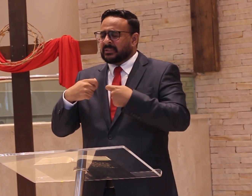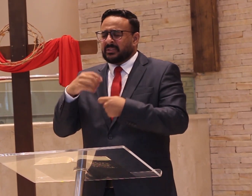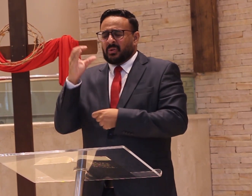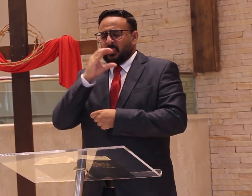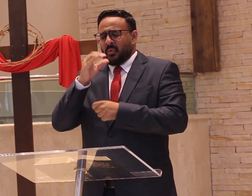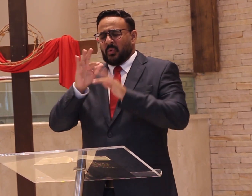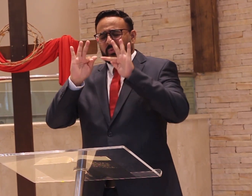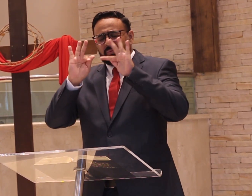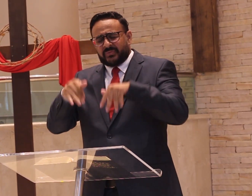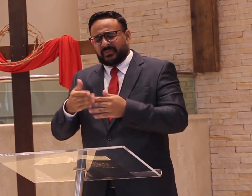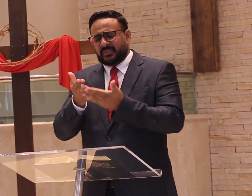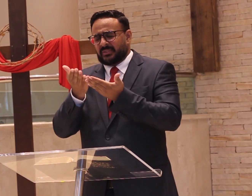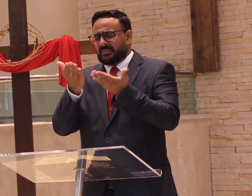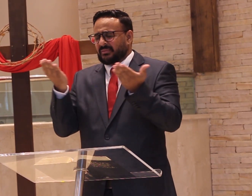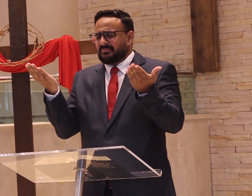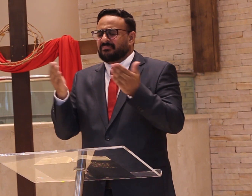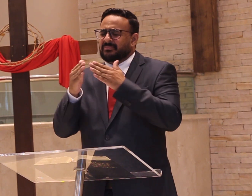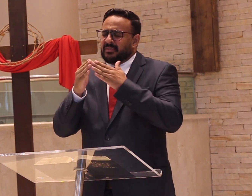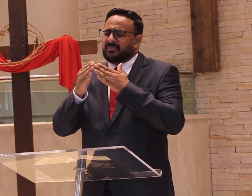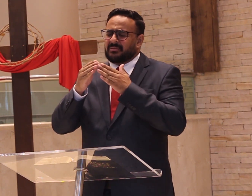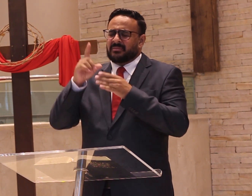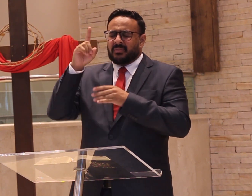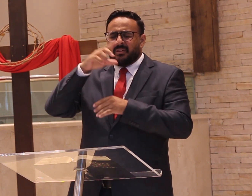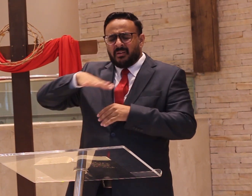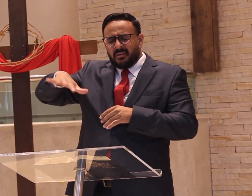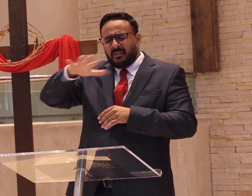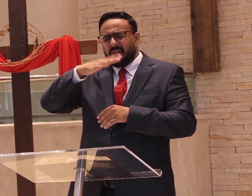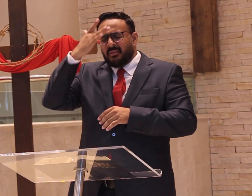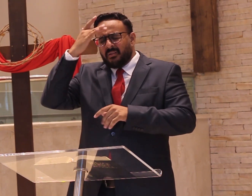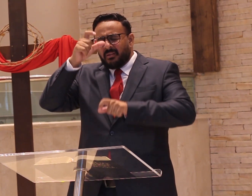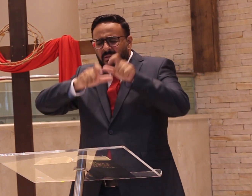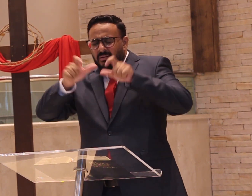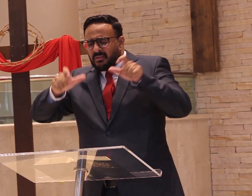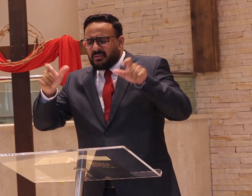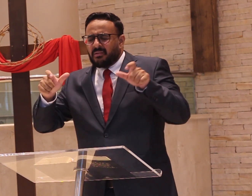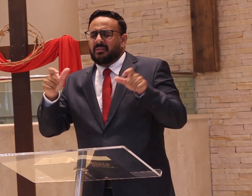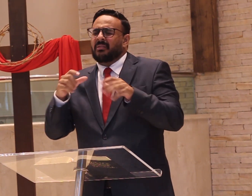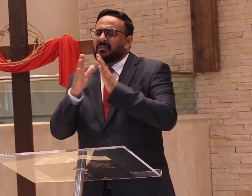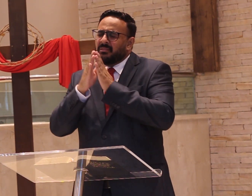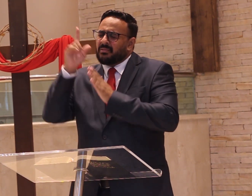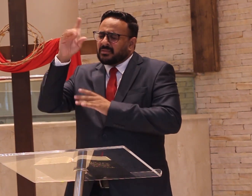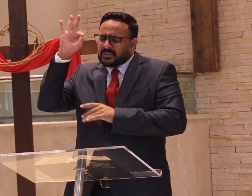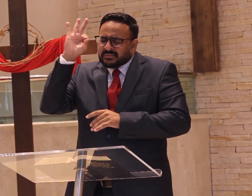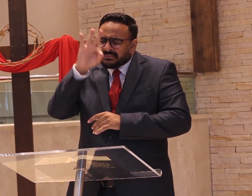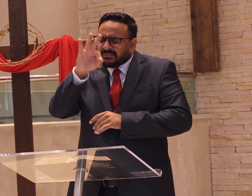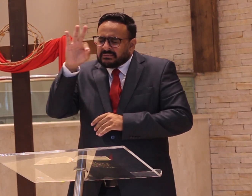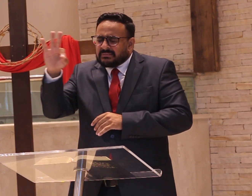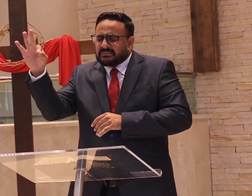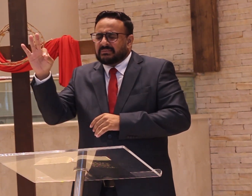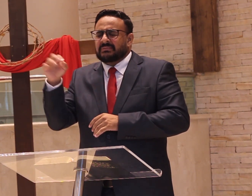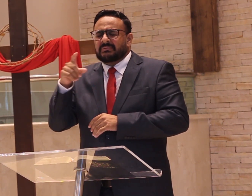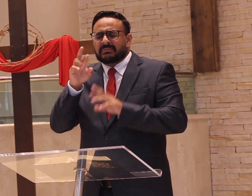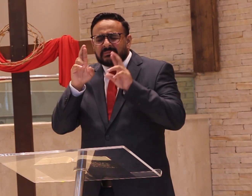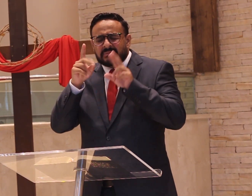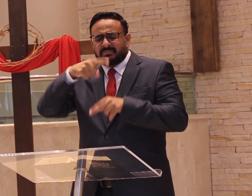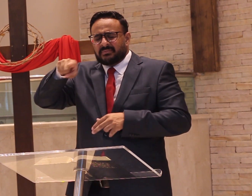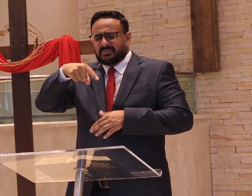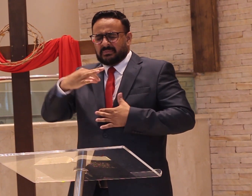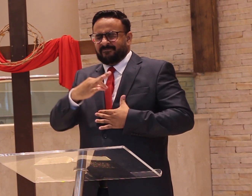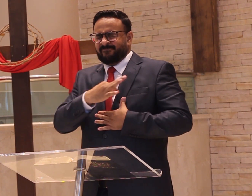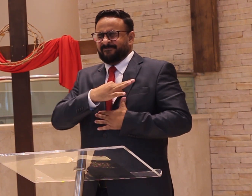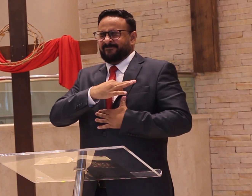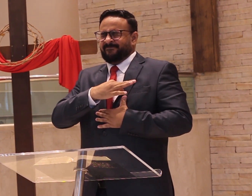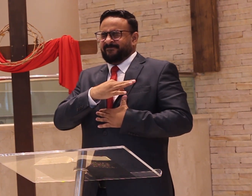está de mal a pior, com muitos problemas. Nós desejamos ver o fim dessas coisas e queremos que Jesus venha, toque com o seu